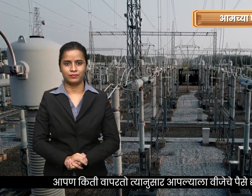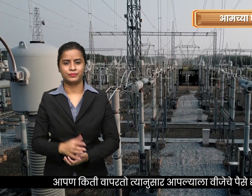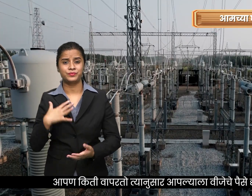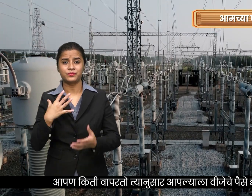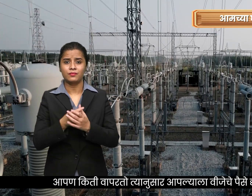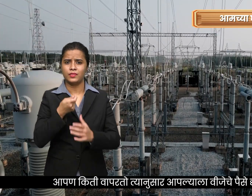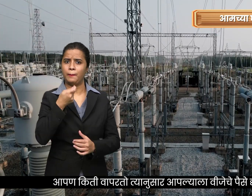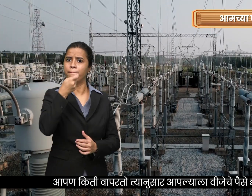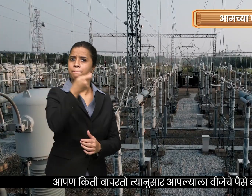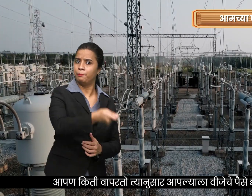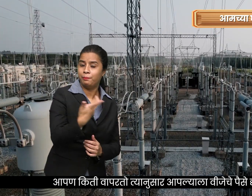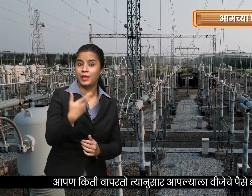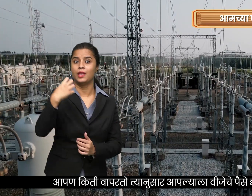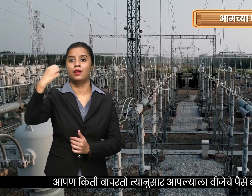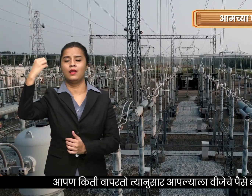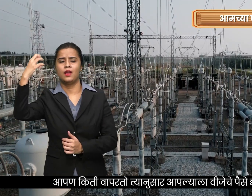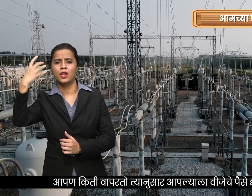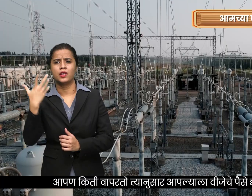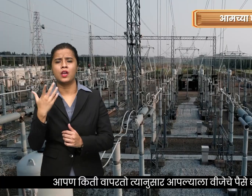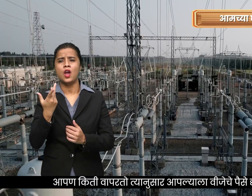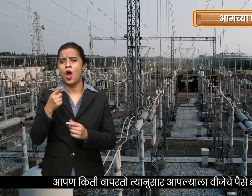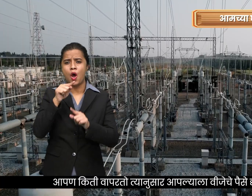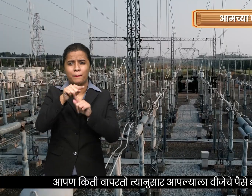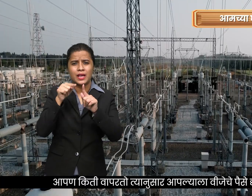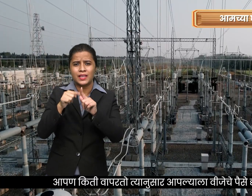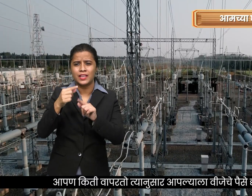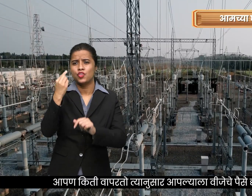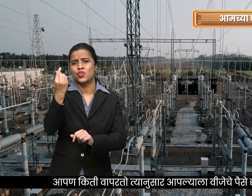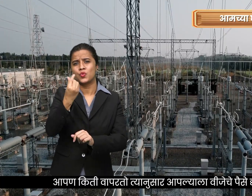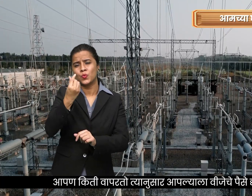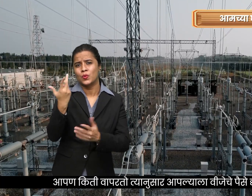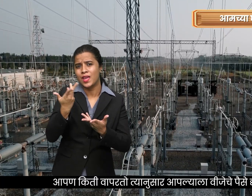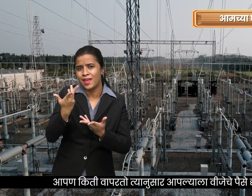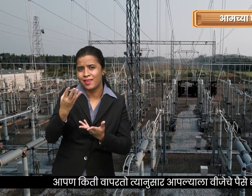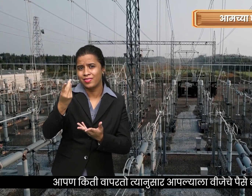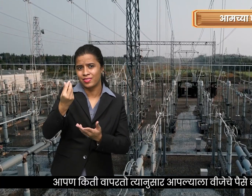आपण किती वापरतो त्यानुसार आपल्याला विजेचे पैसे द्यावे लागते.